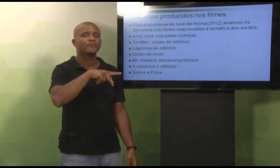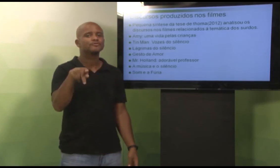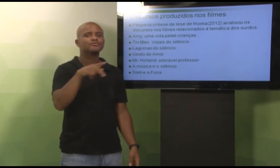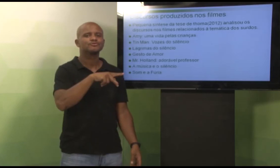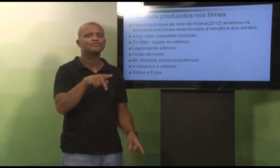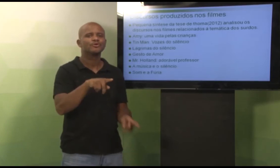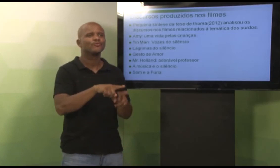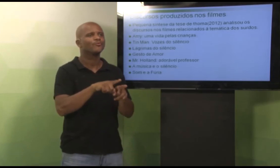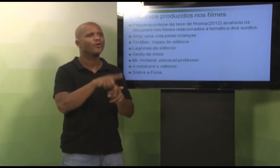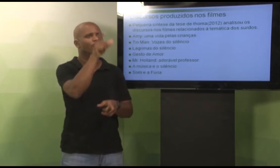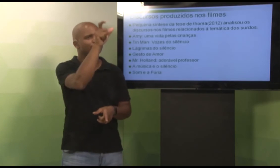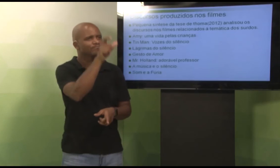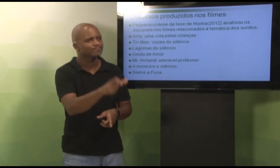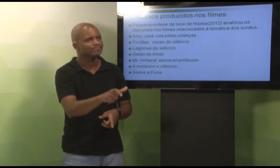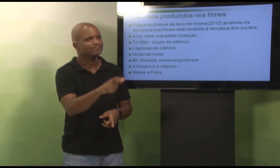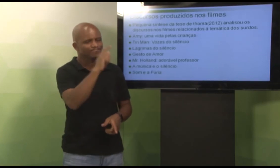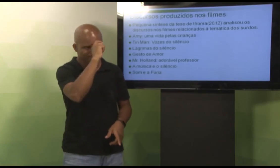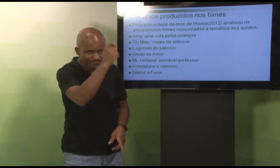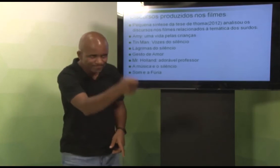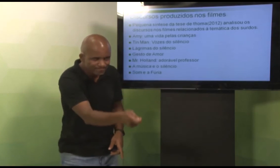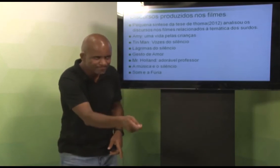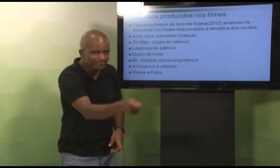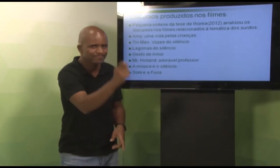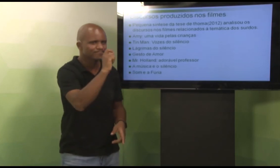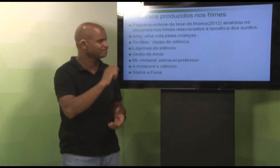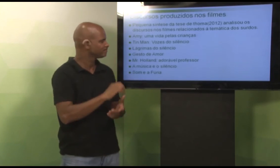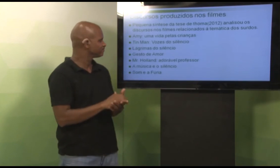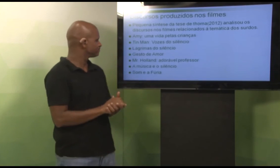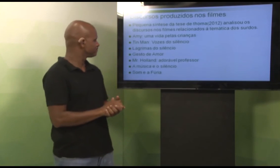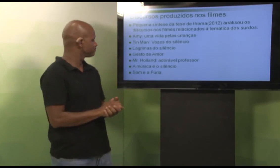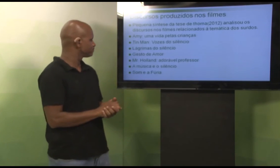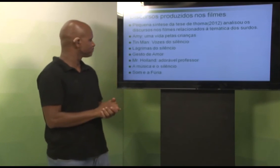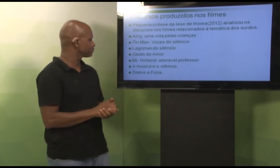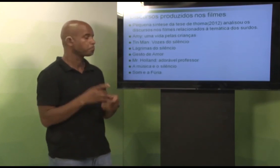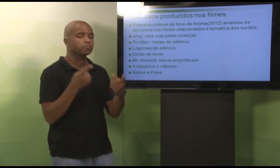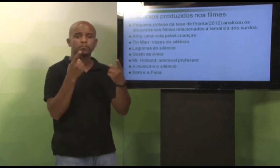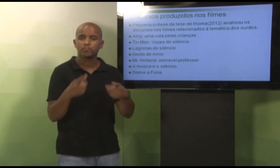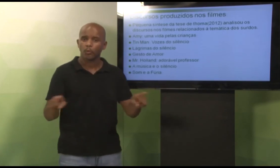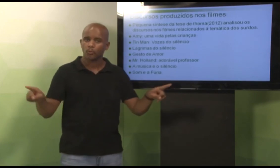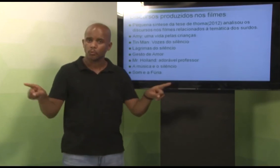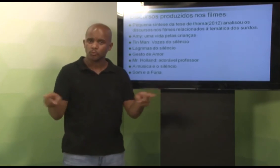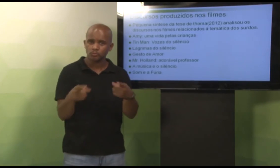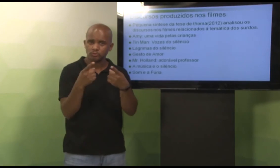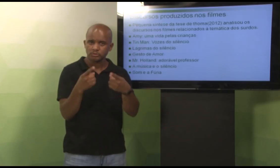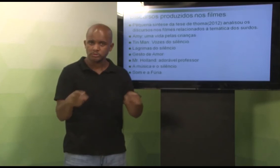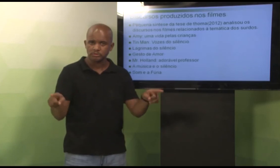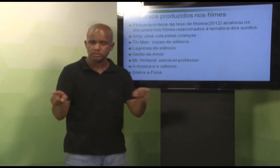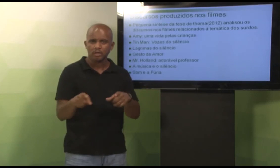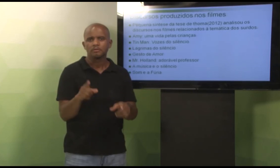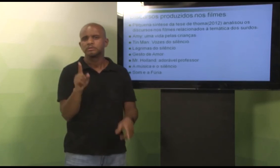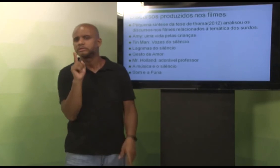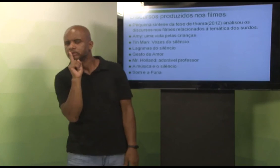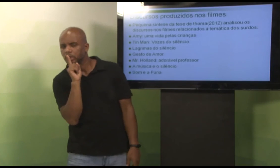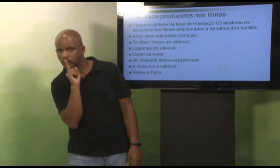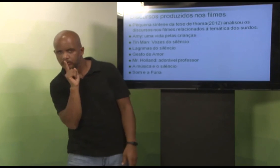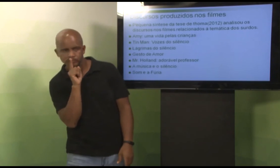Mr. Holland, Adorável Professor. A Música e o Silêncio.